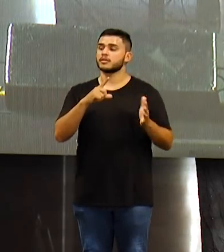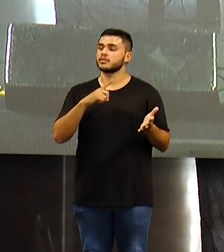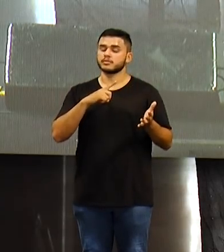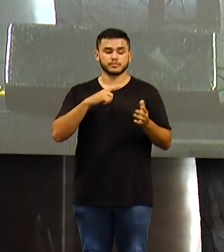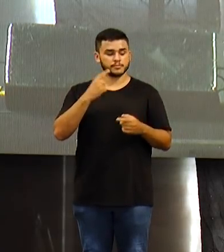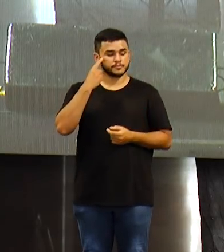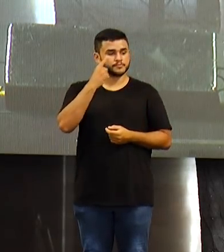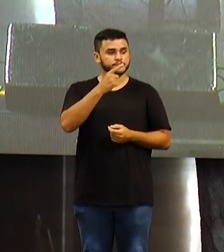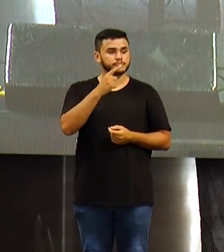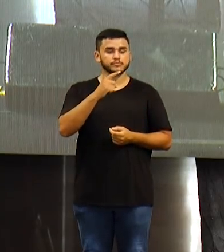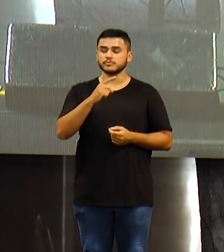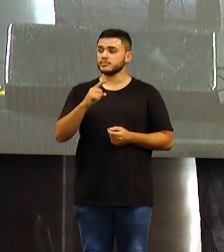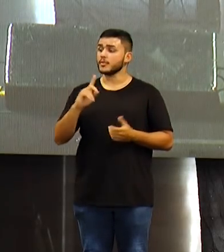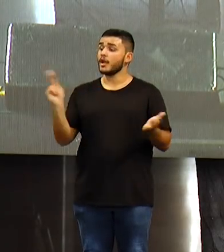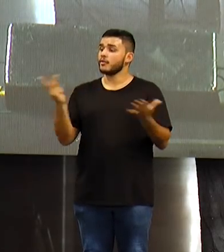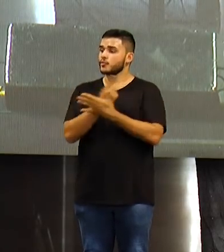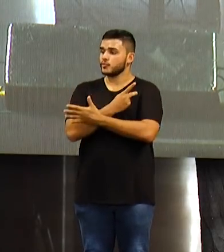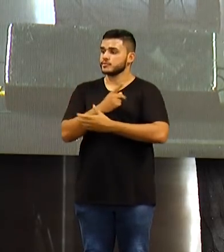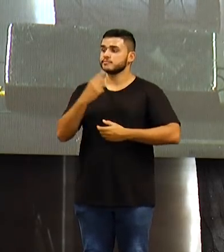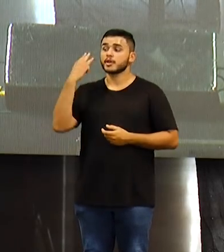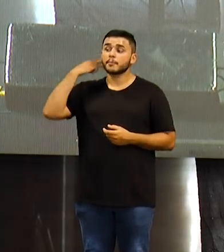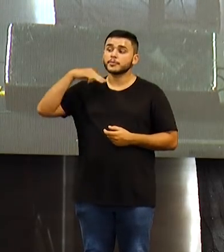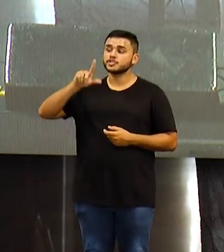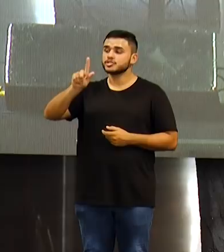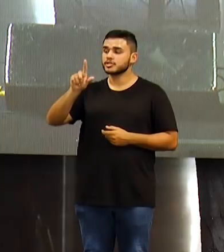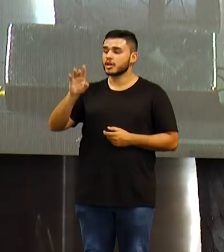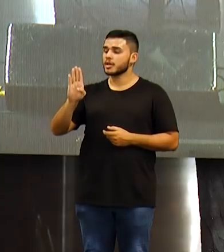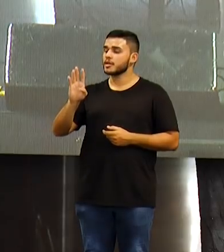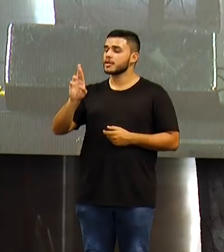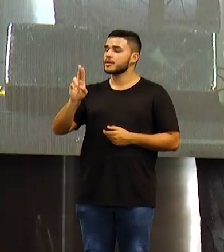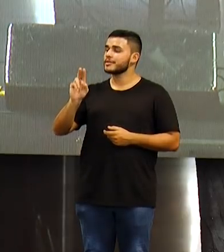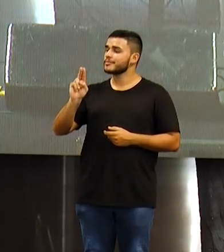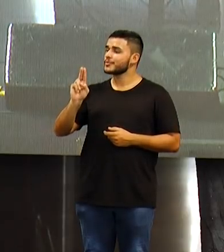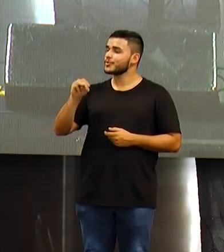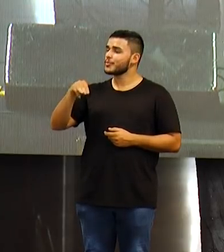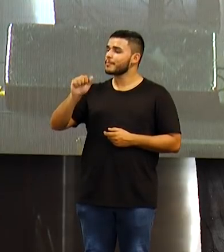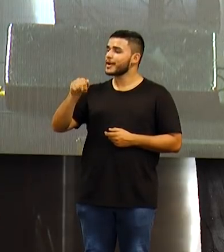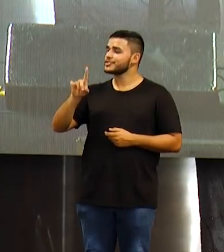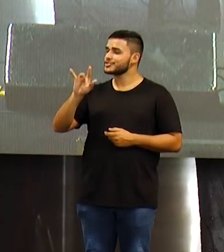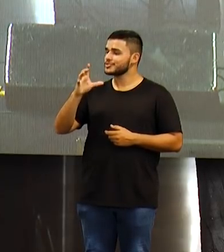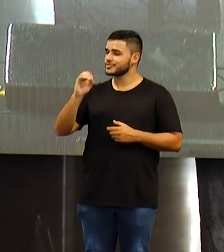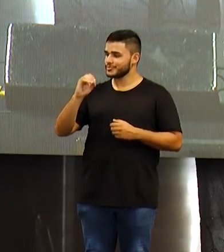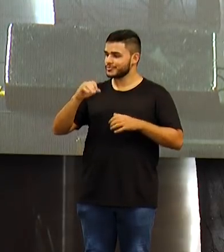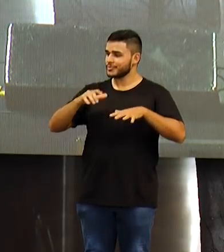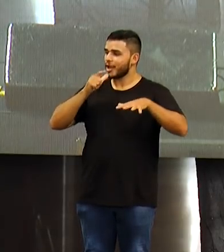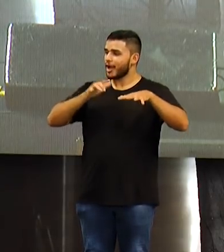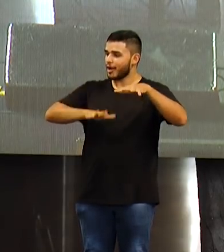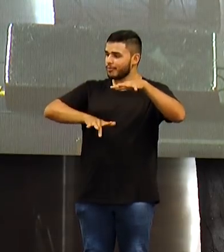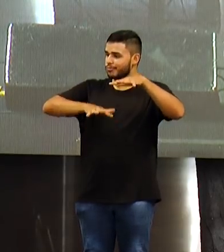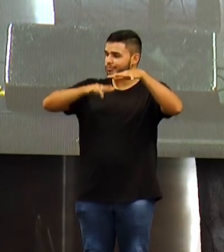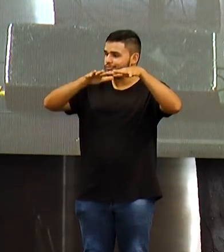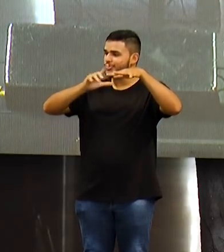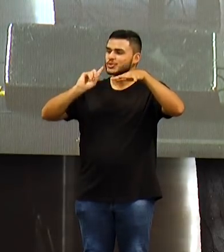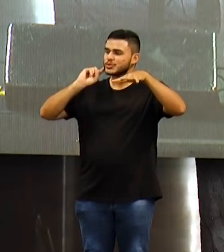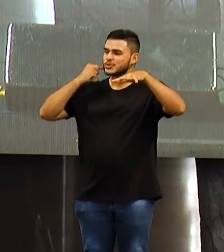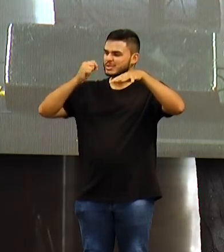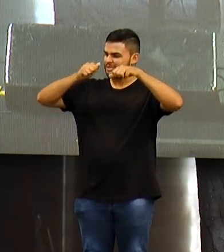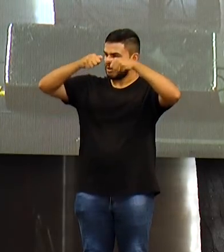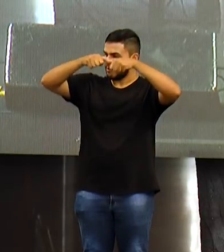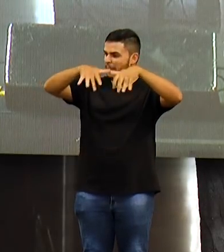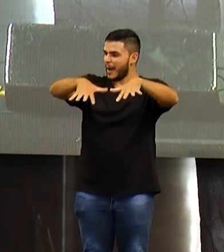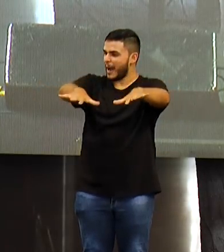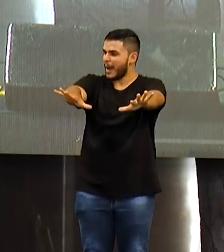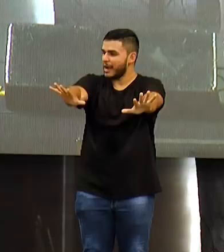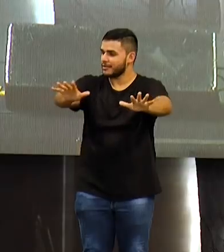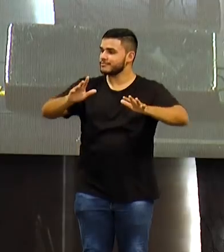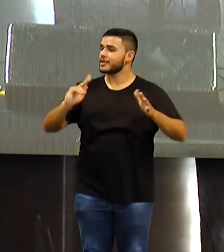acidente de Brumadinho. Eu vou pedir ao Fábio, se for possível, eu